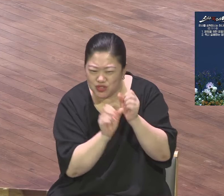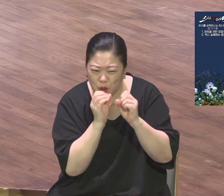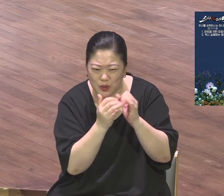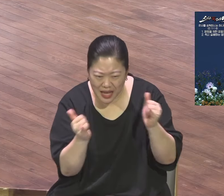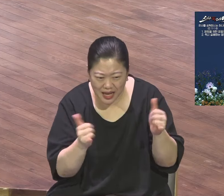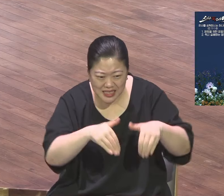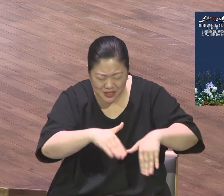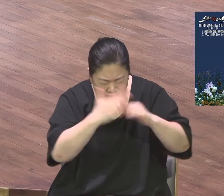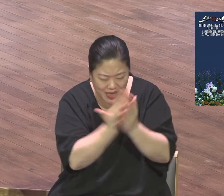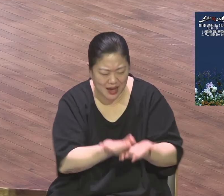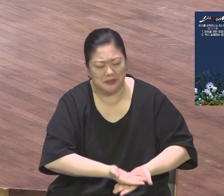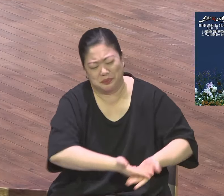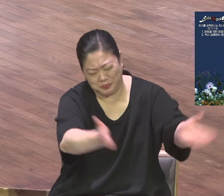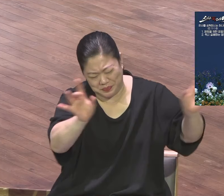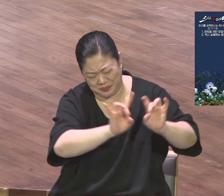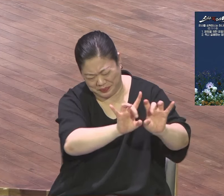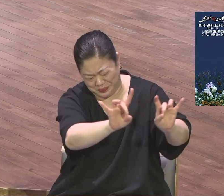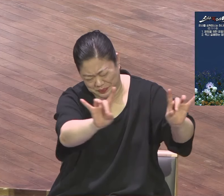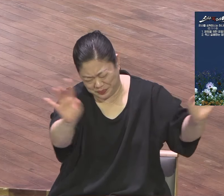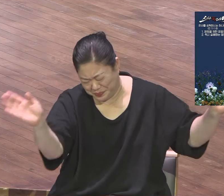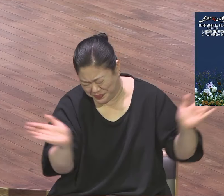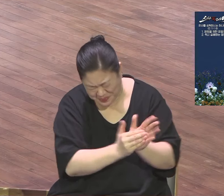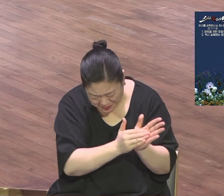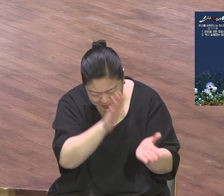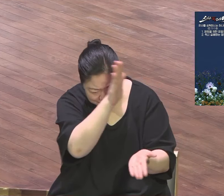그런 장로 한 명도 내밖에 없었어요.